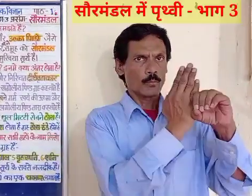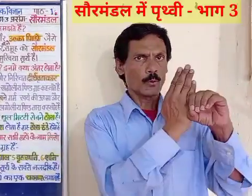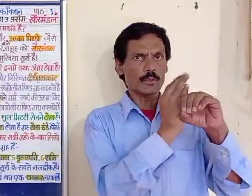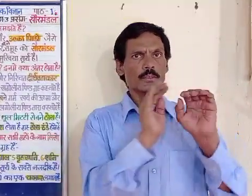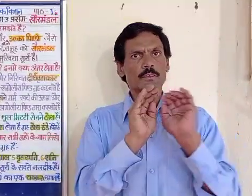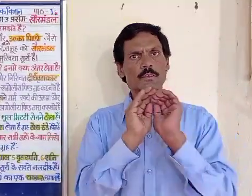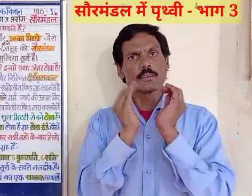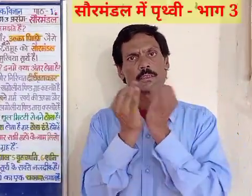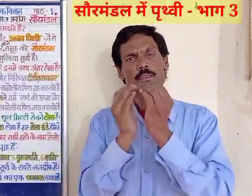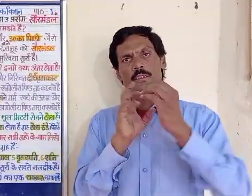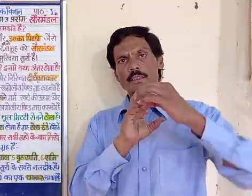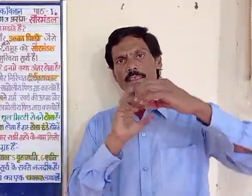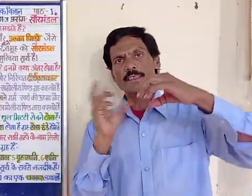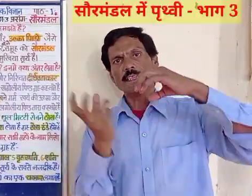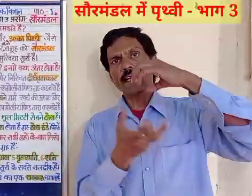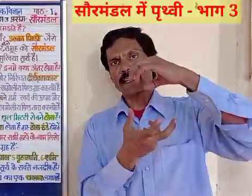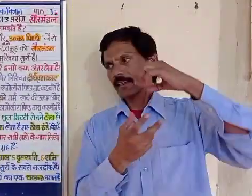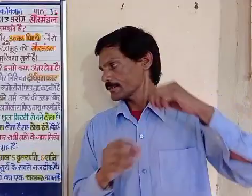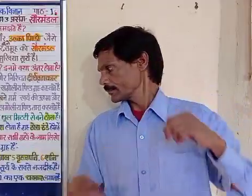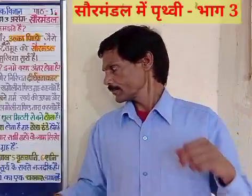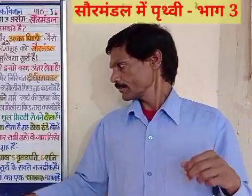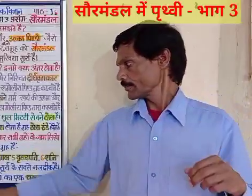बुध ग्रह